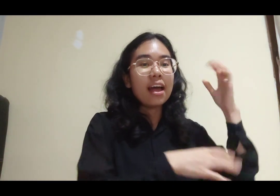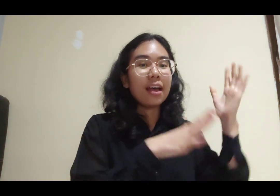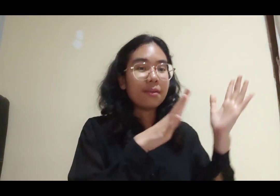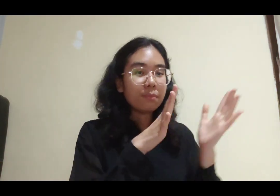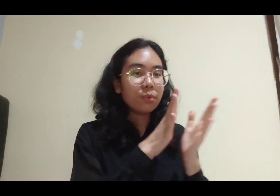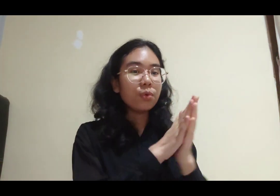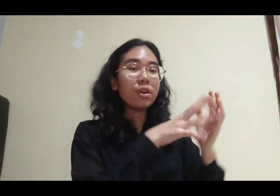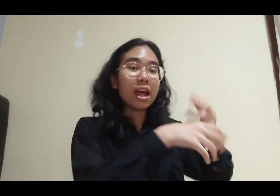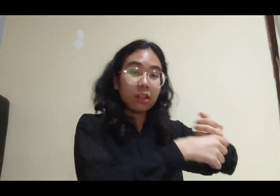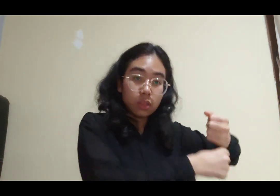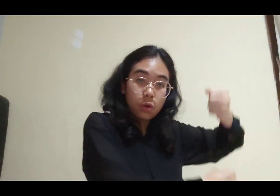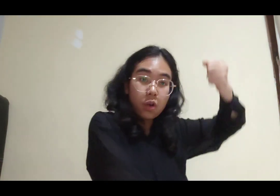Gadamu dan